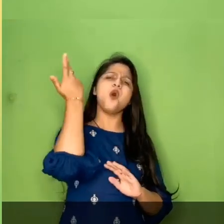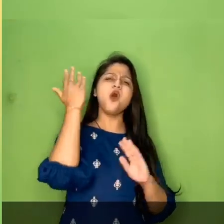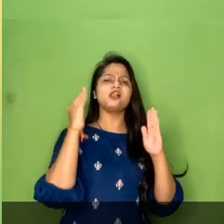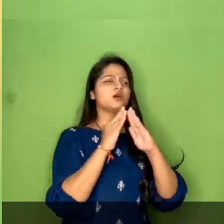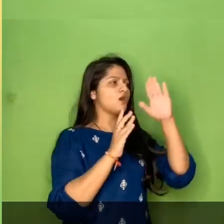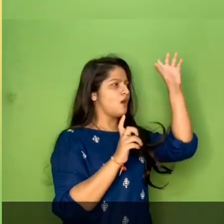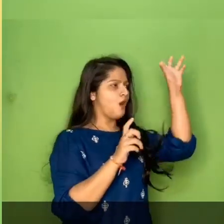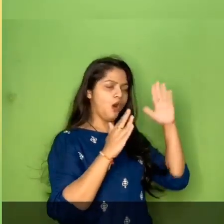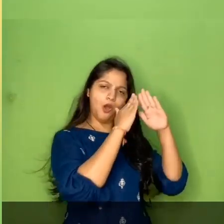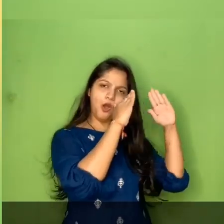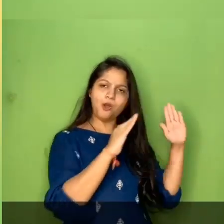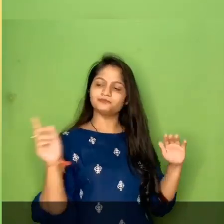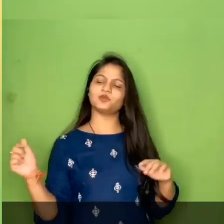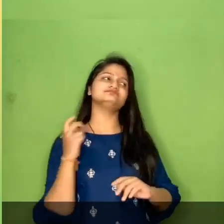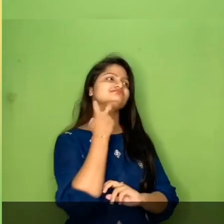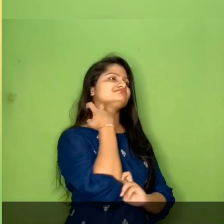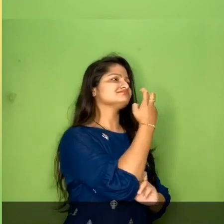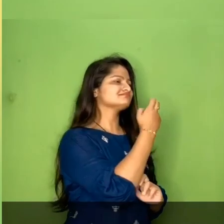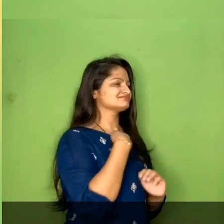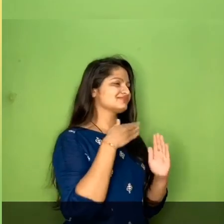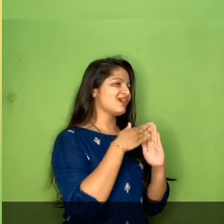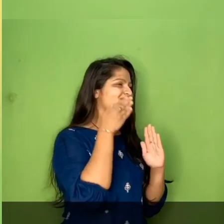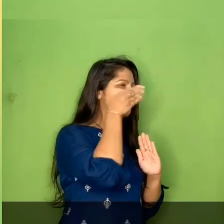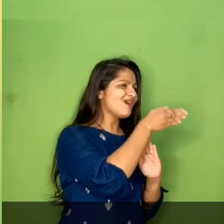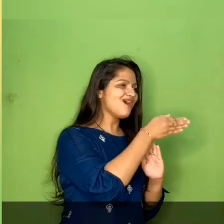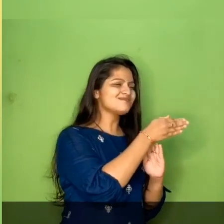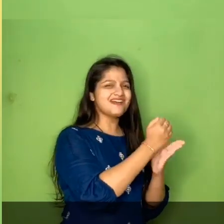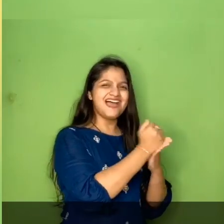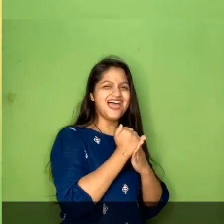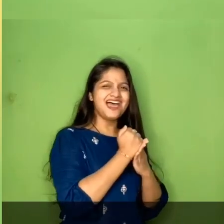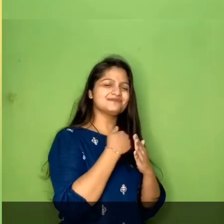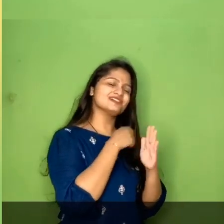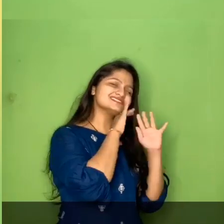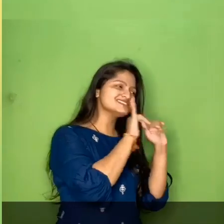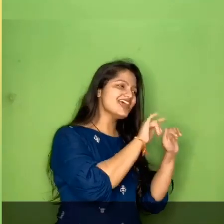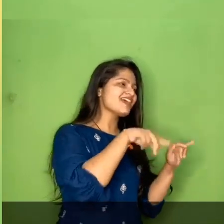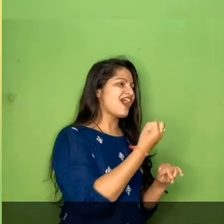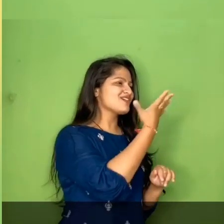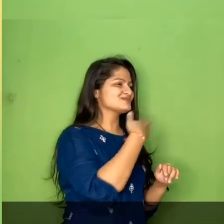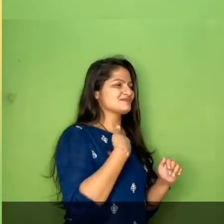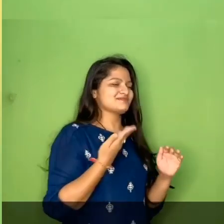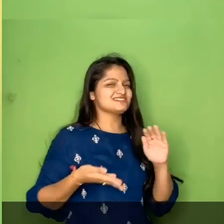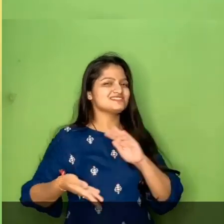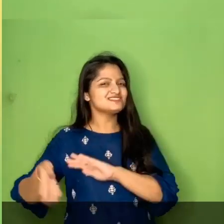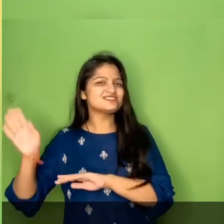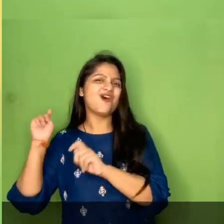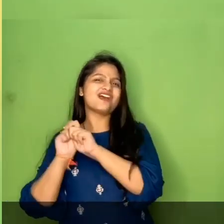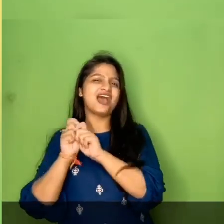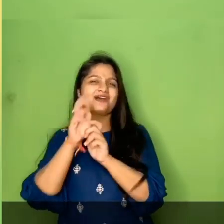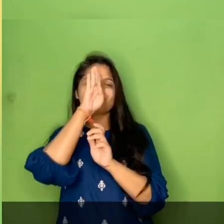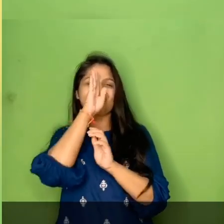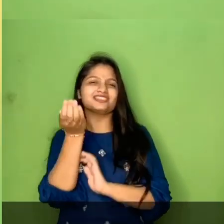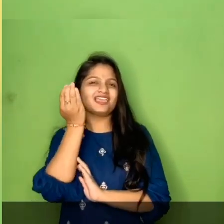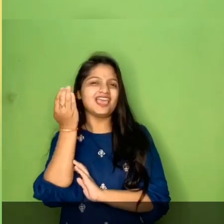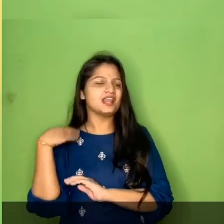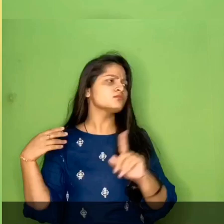व्यक्ति के घर गया और वहाँ दरवाज़ा खटखटा के कहता है, क्या मैं अंदर आ जाऊँ? आज सोने के लिए, सुबह मैं फिर से अपने काम में